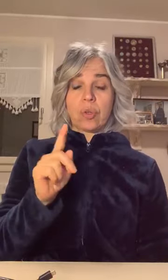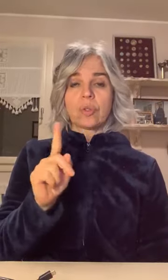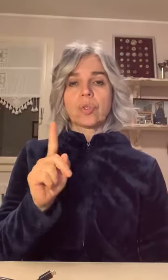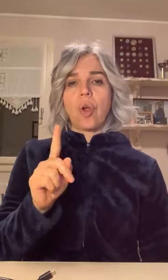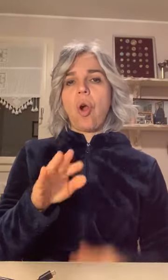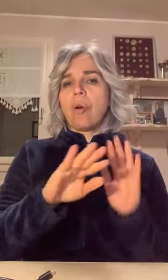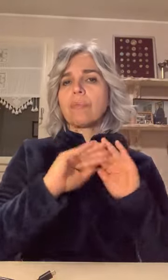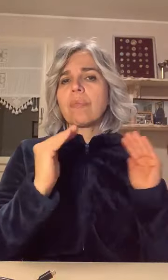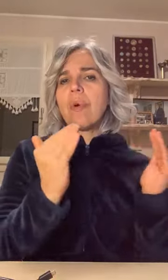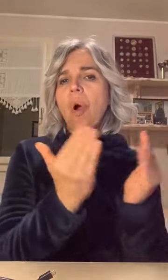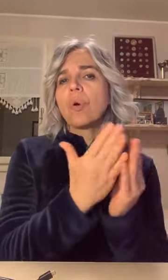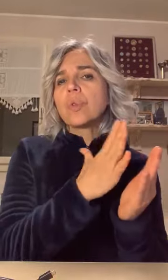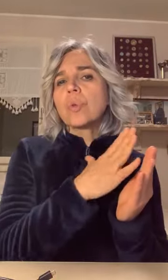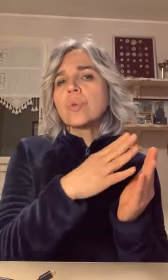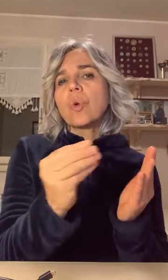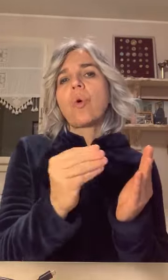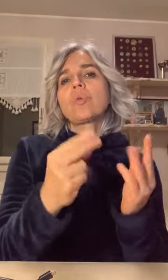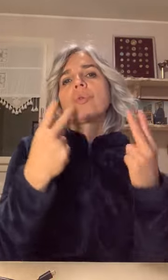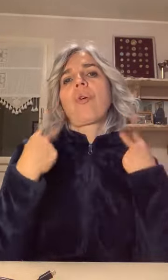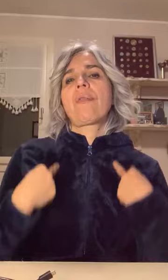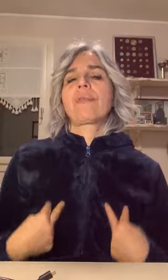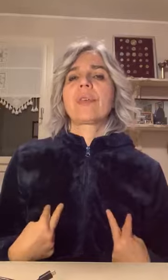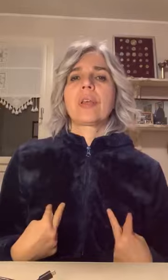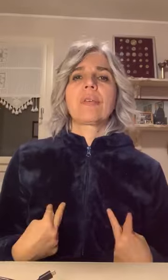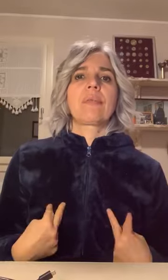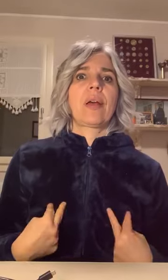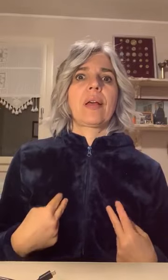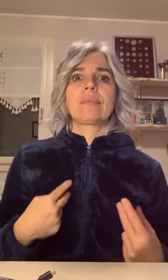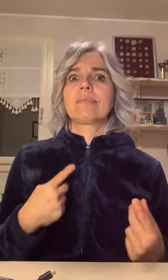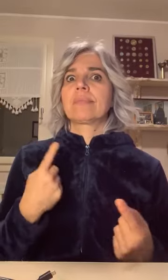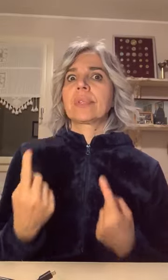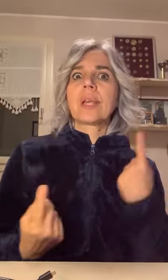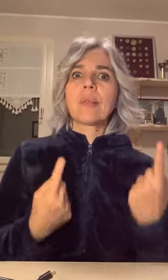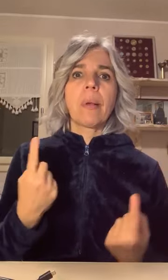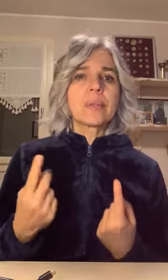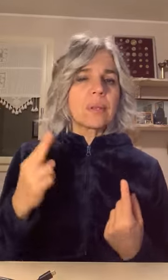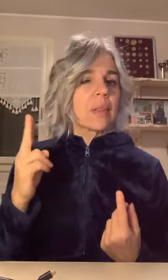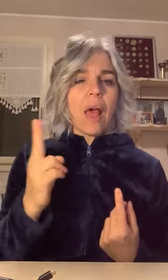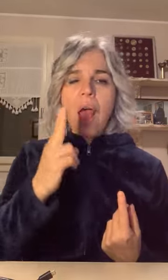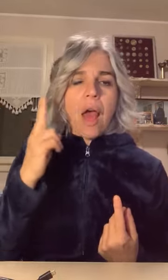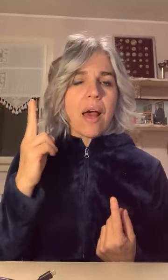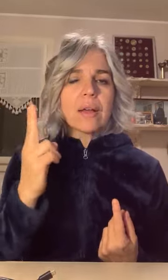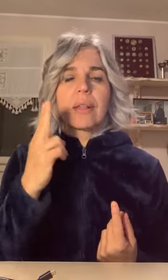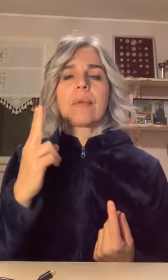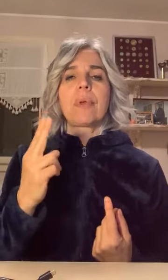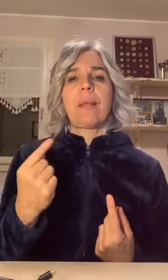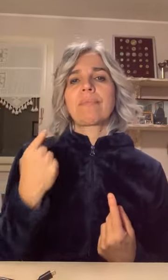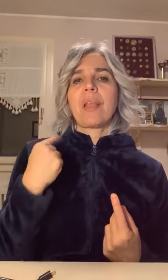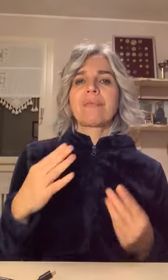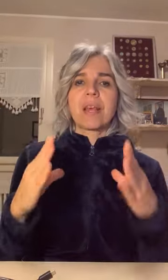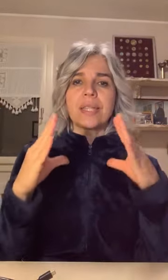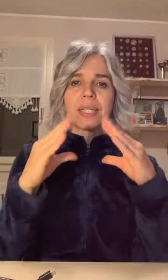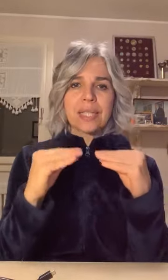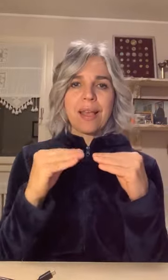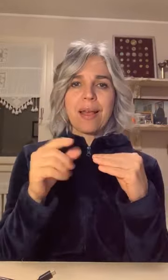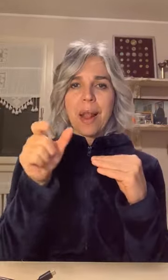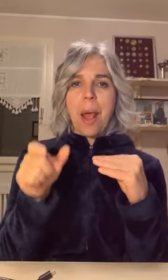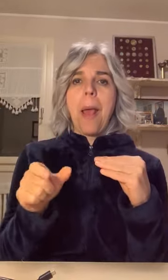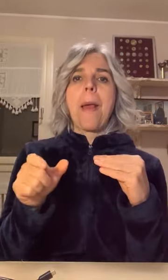E non possiamo mettere la testa sotto la sabbia. Proprio ieri sera il Presidente della Repubblica ci ha